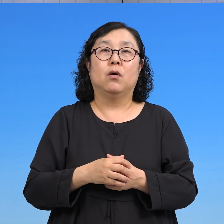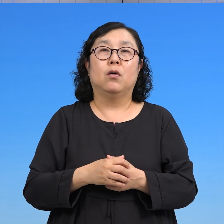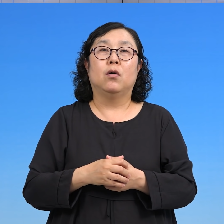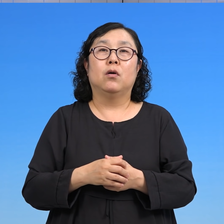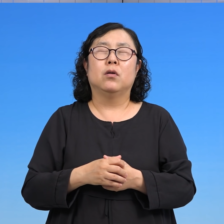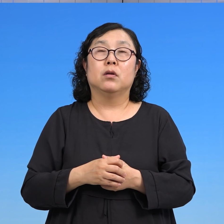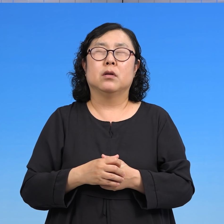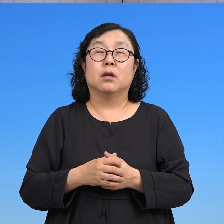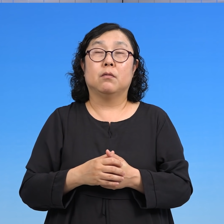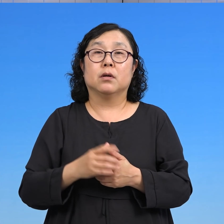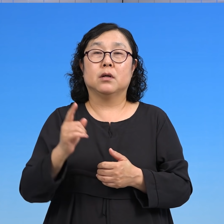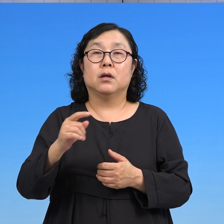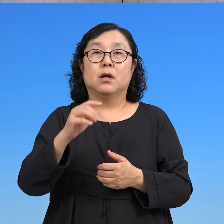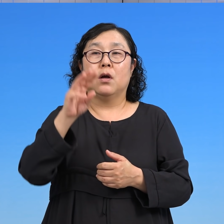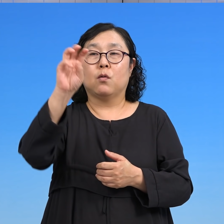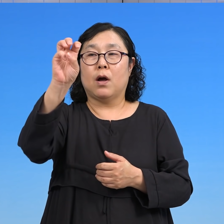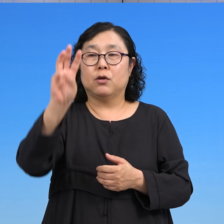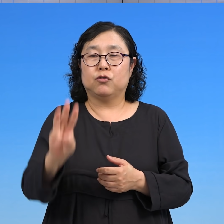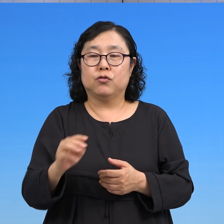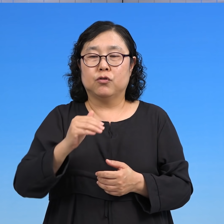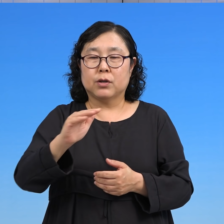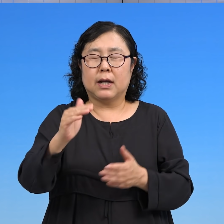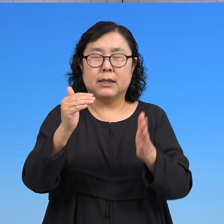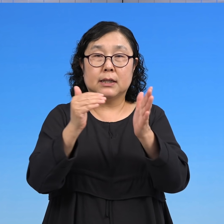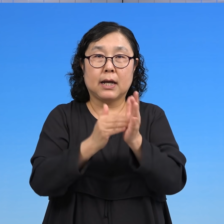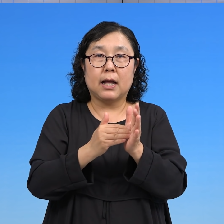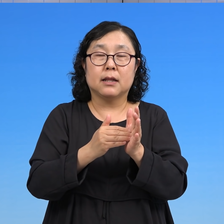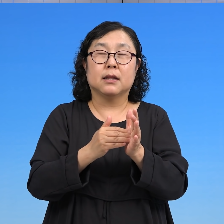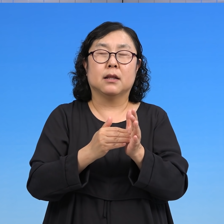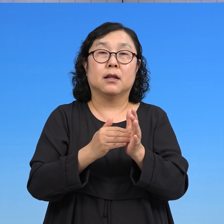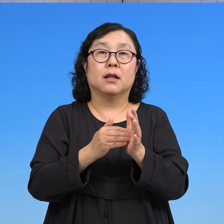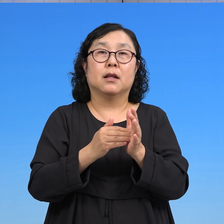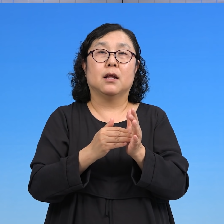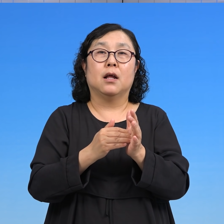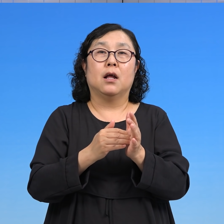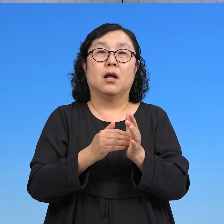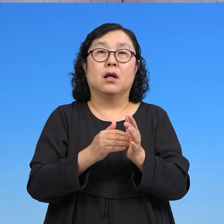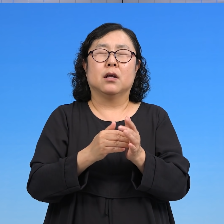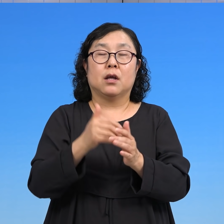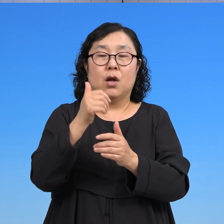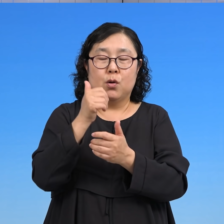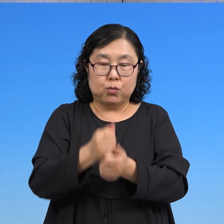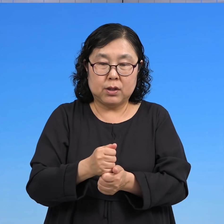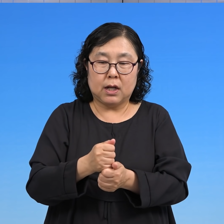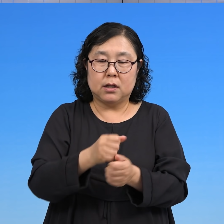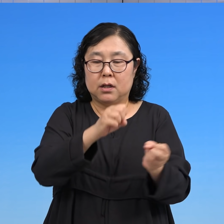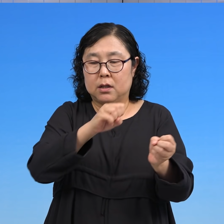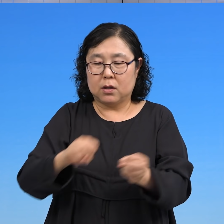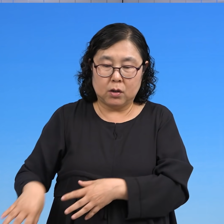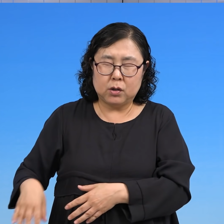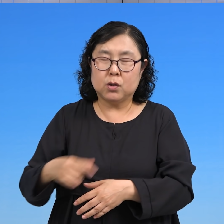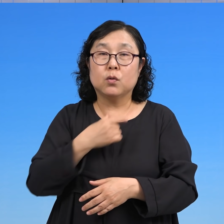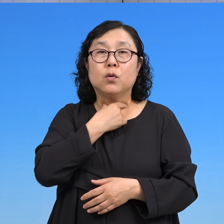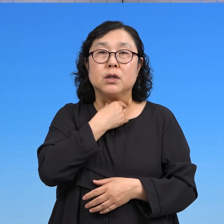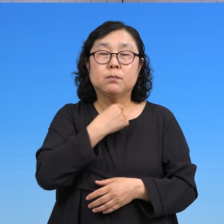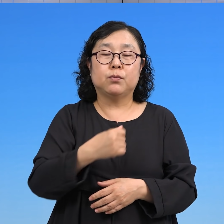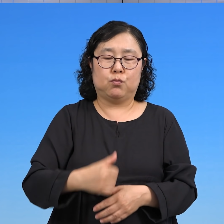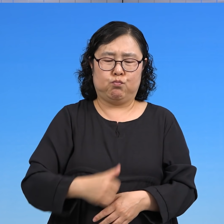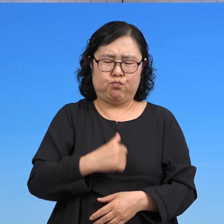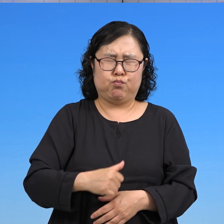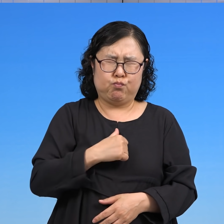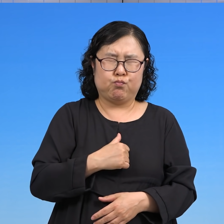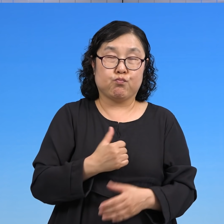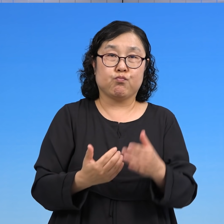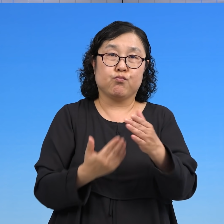손님 내려다 주고 그 새벽에 올라올 길이 막막해 낙심해 어떨 때는 그냥 들고 있던 우산을 집어 던지고 싶은